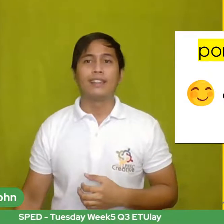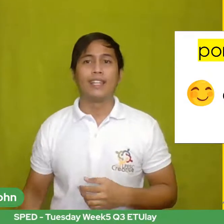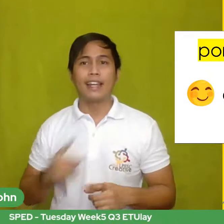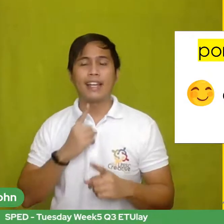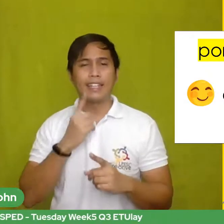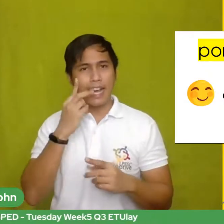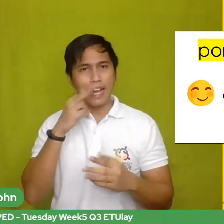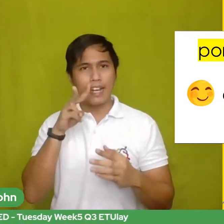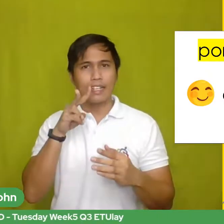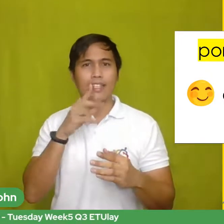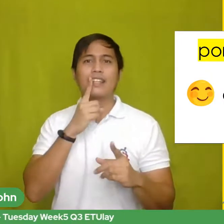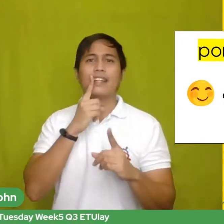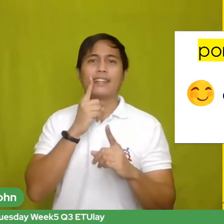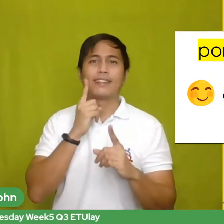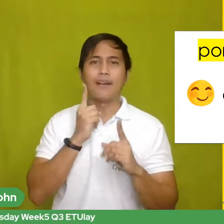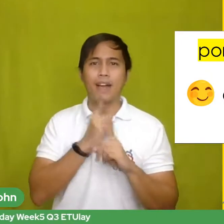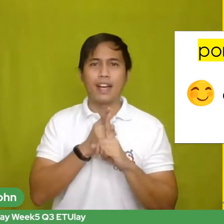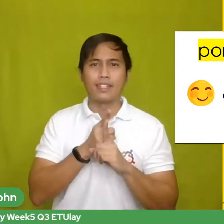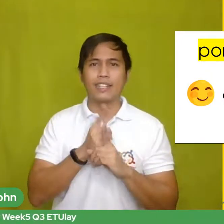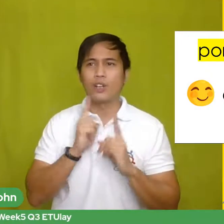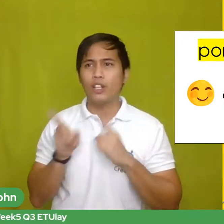Tingnan natin ang tamang sagot.